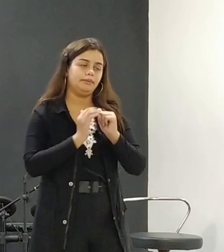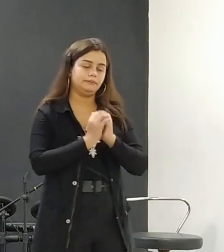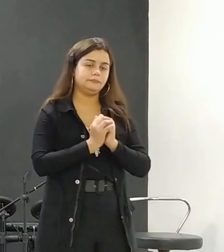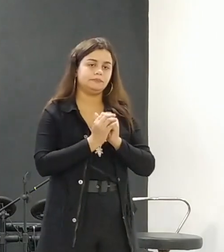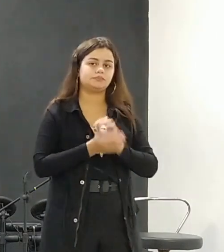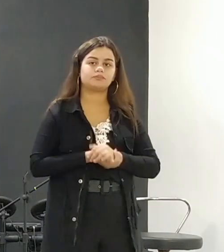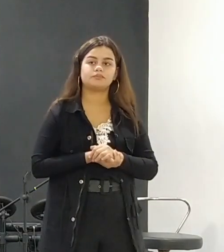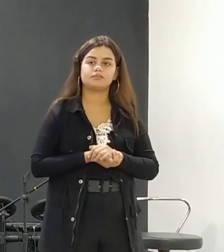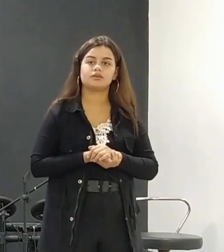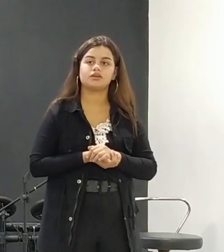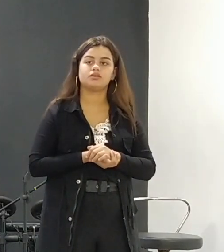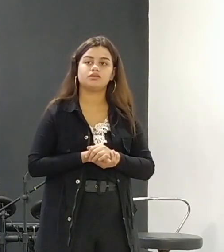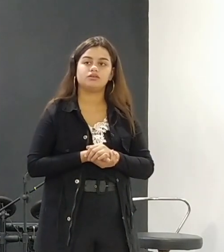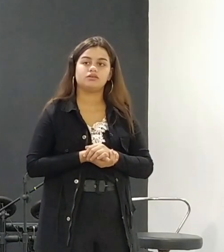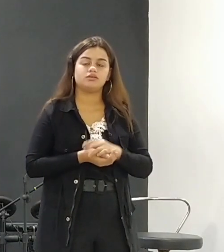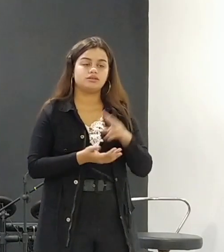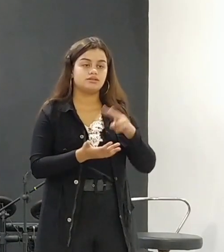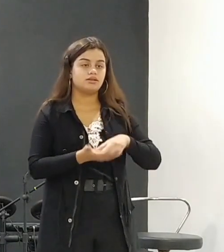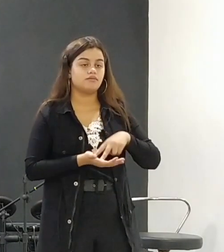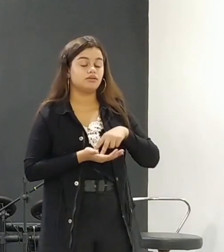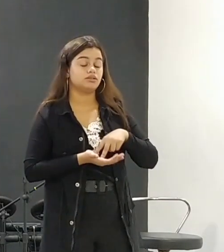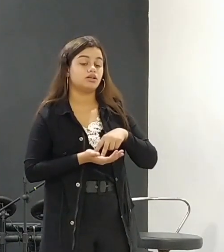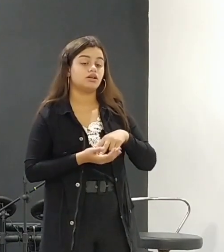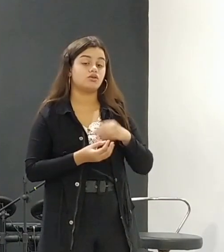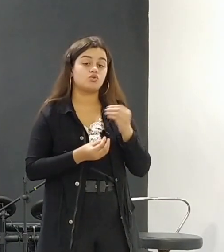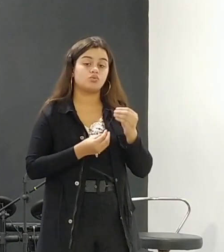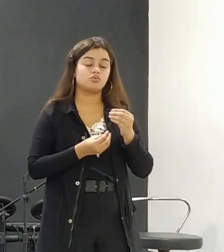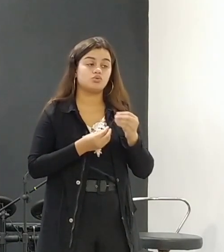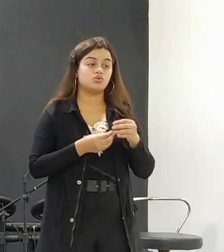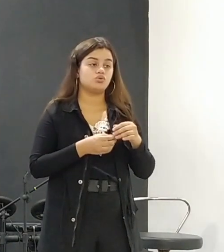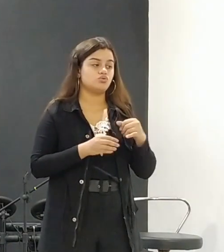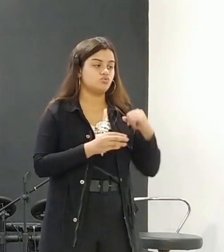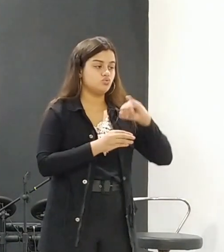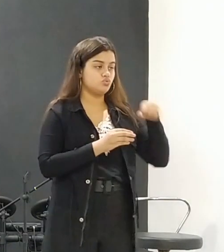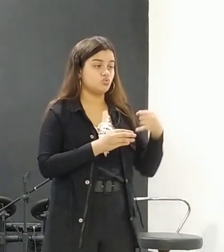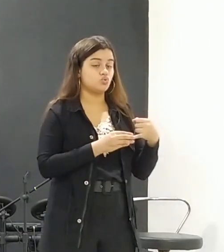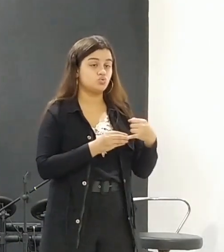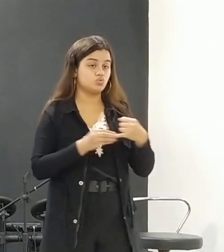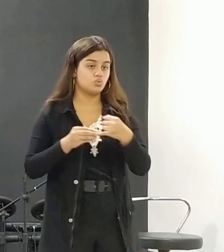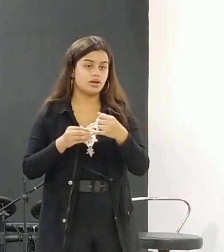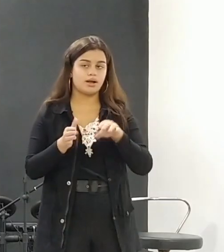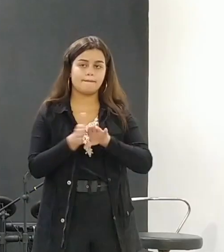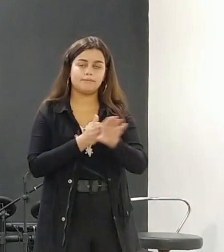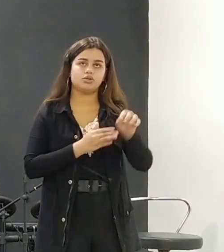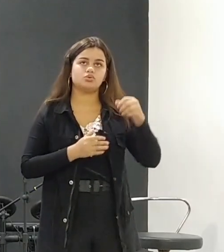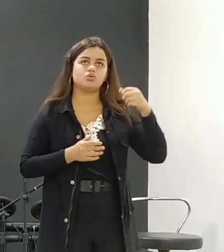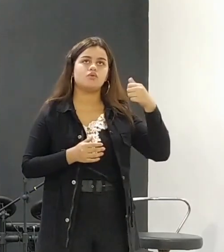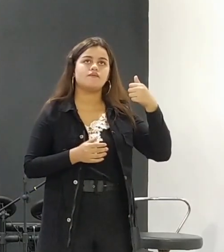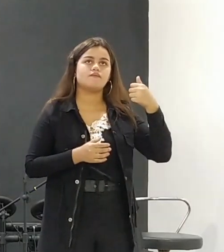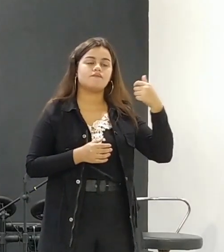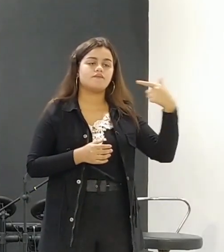E aí então você vai poder se levantar como Josué, lá em Josué capítulo 24, versículo 15,